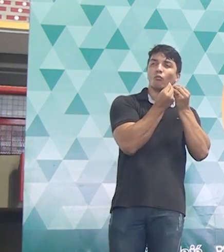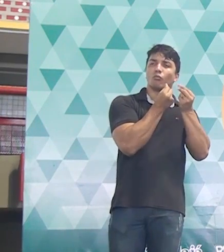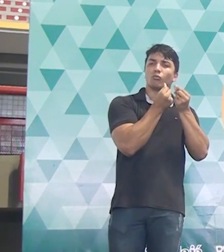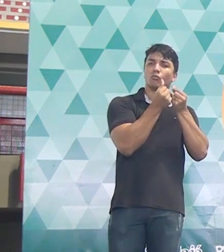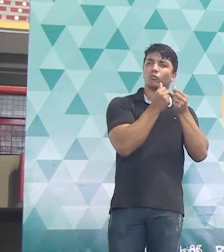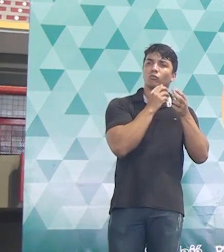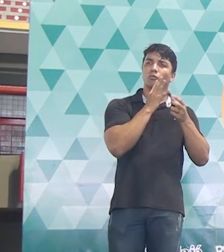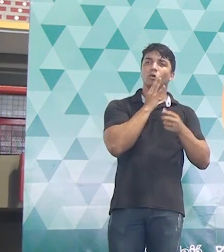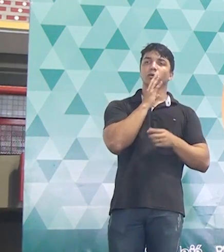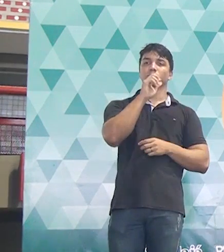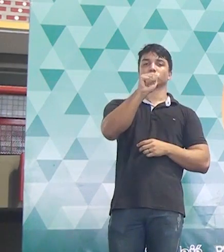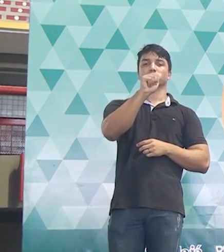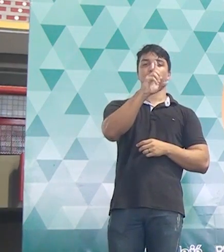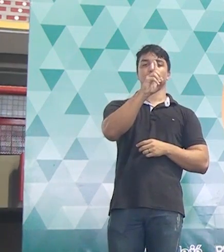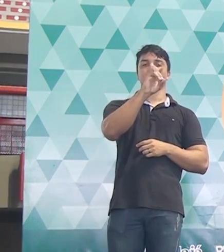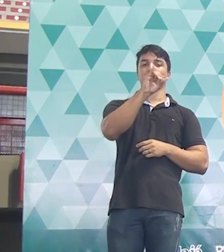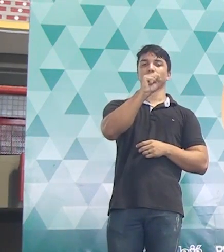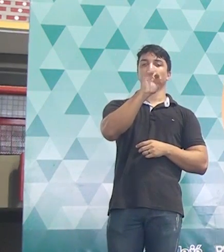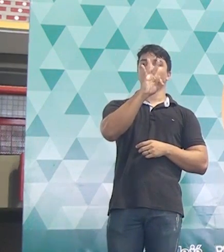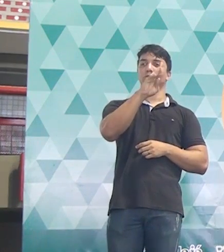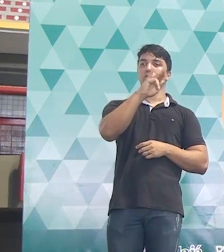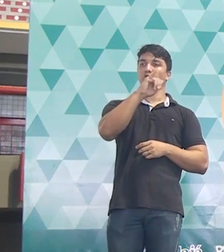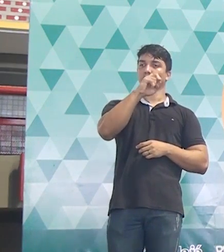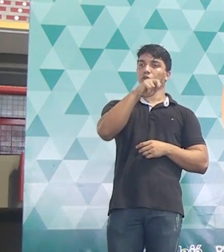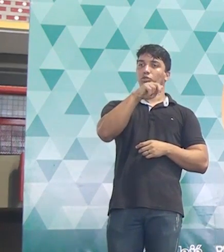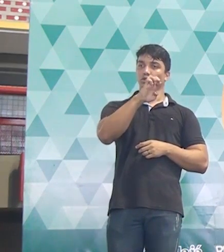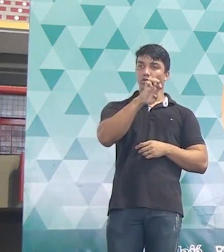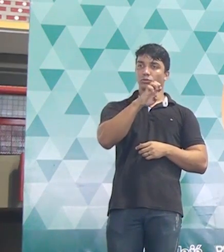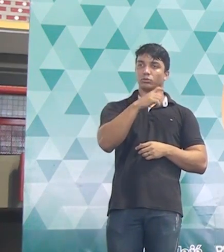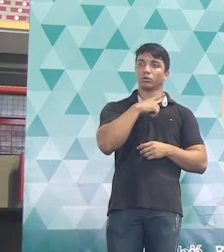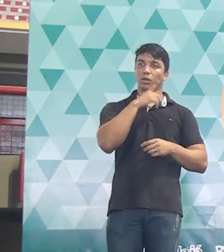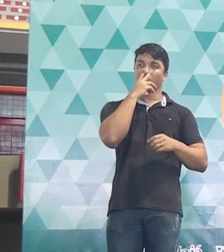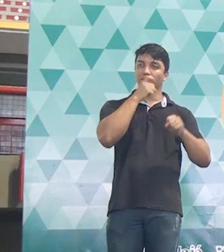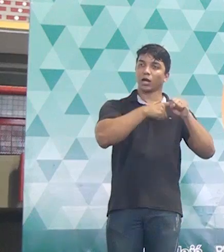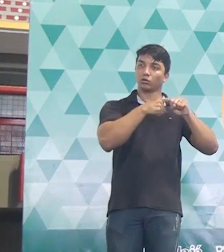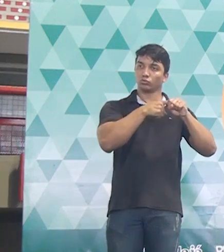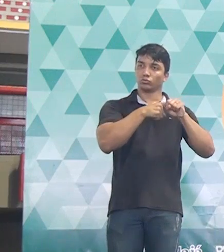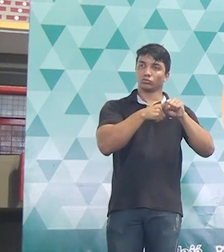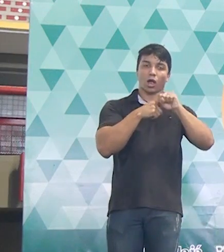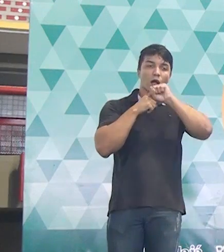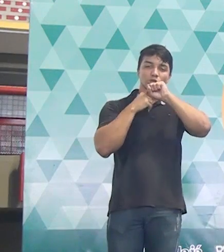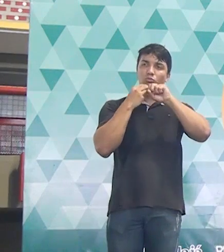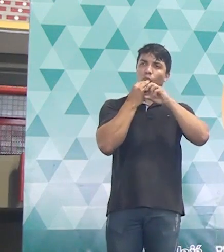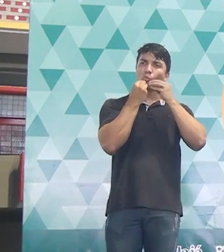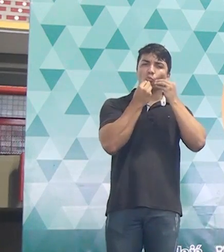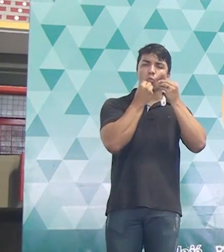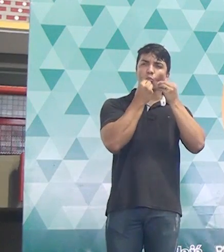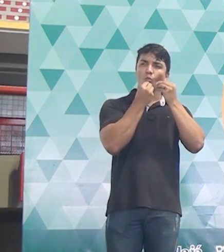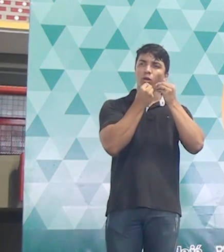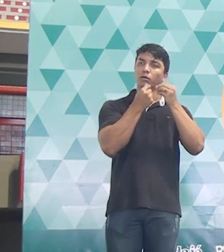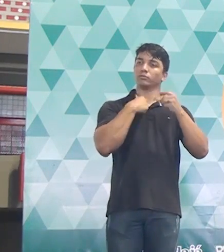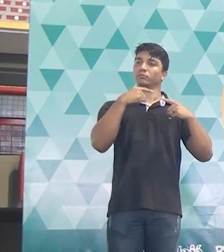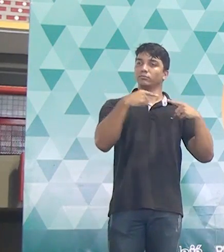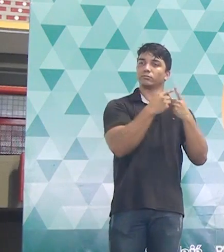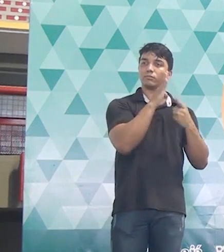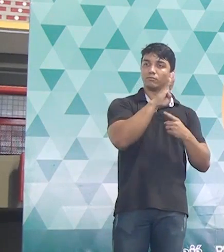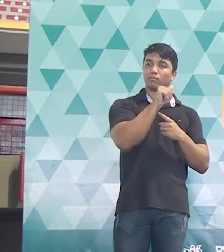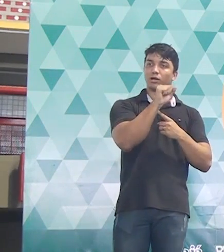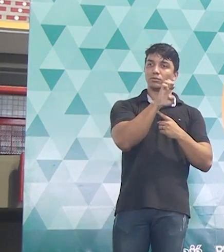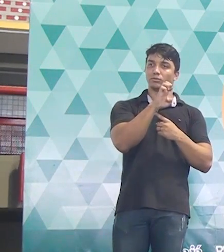palavra difícil, né, pessoal? Adstringente. O que é sabor adstringente? Companheiros, alguém aqui já tomou